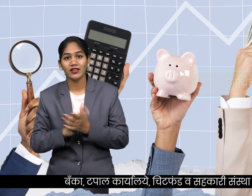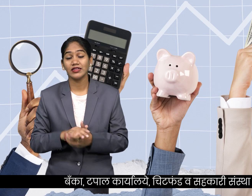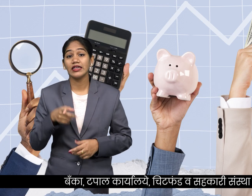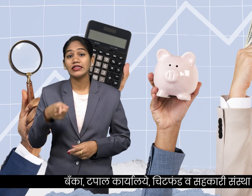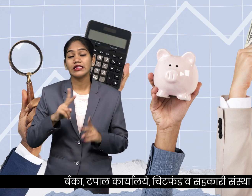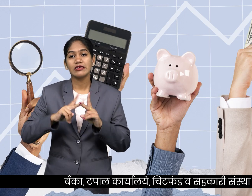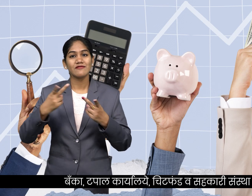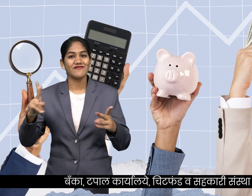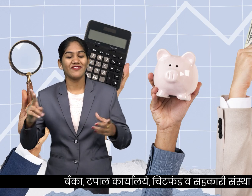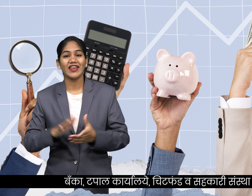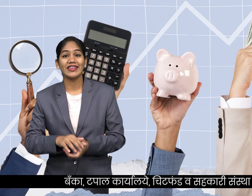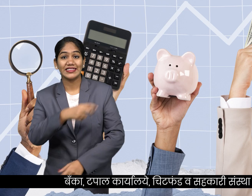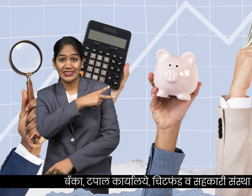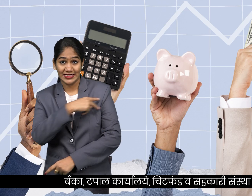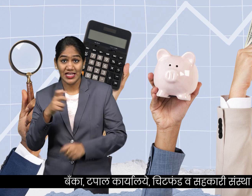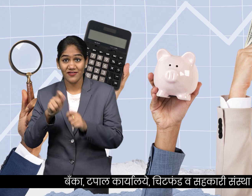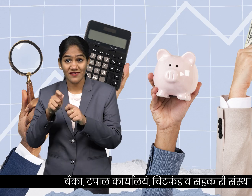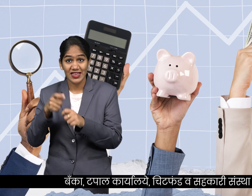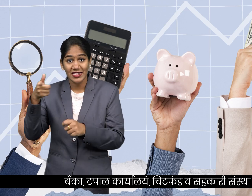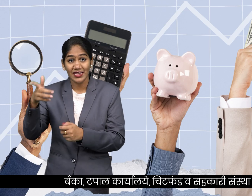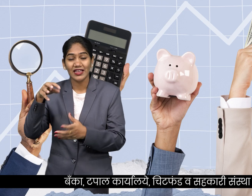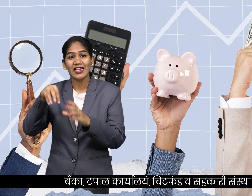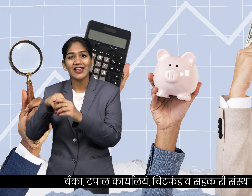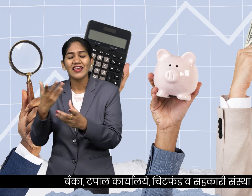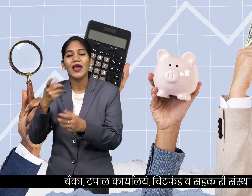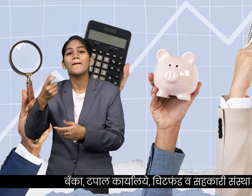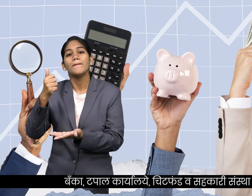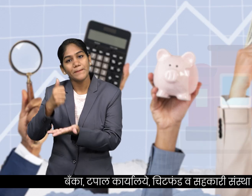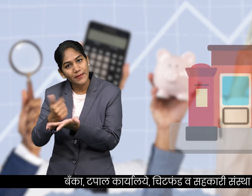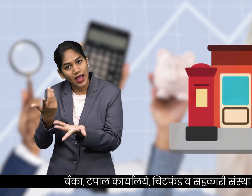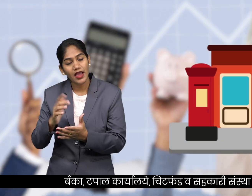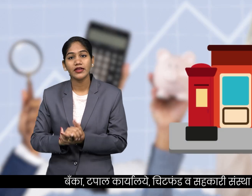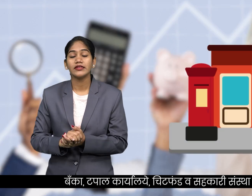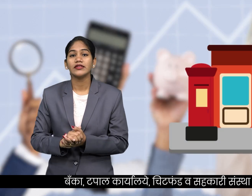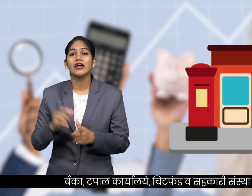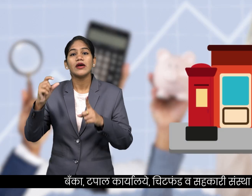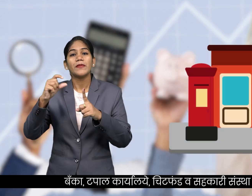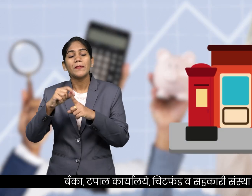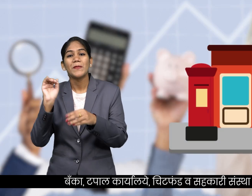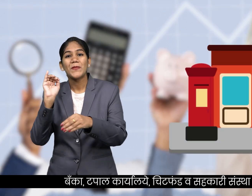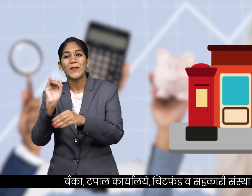बँका, टपाल कार्यालय, चिट फंड व सहकारी संस्था व अशा